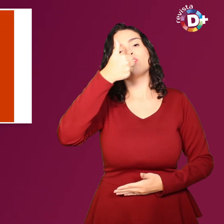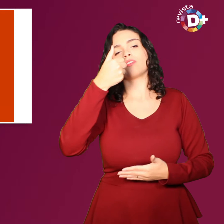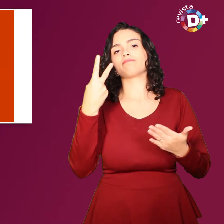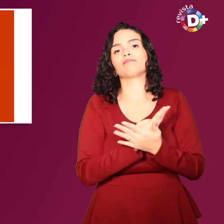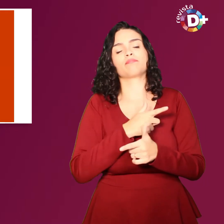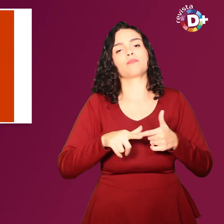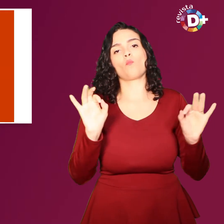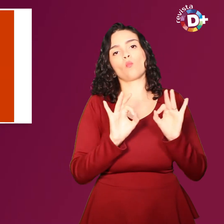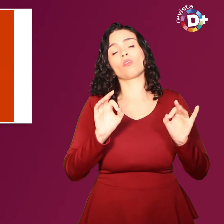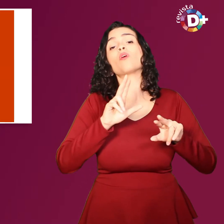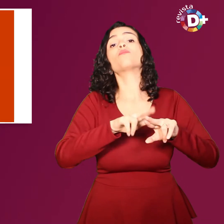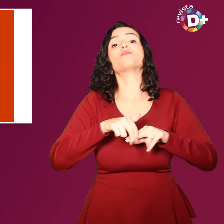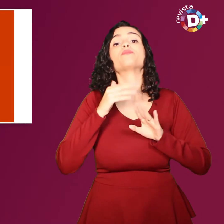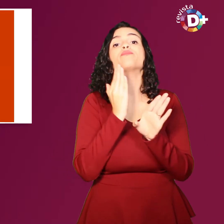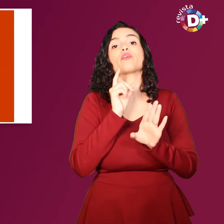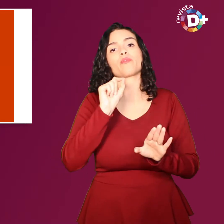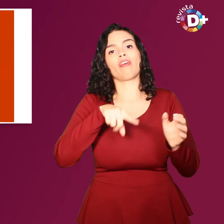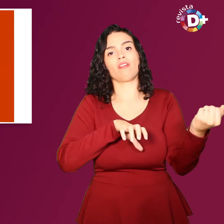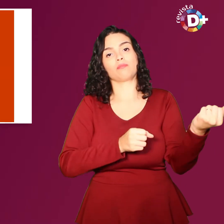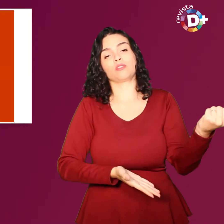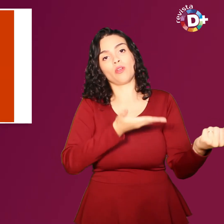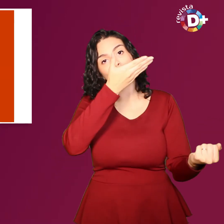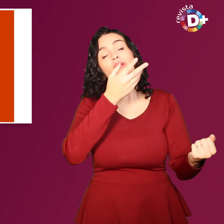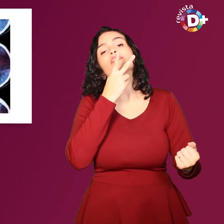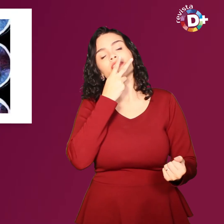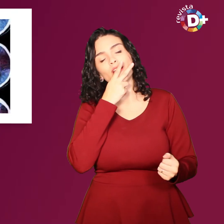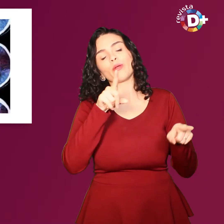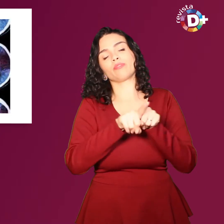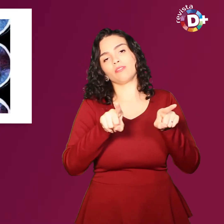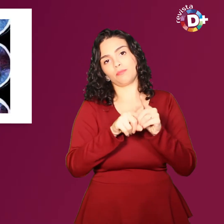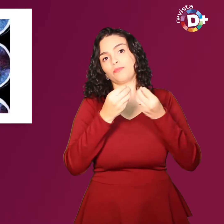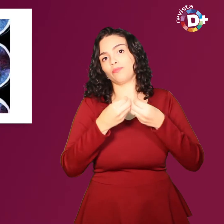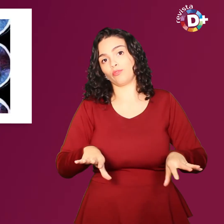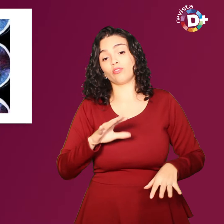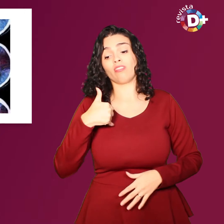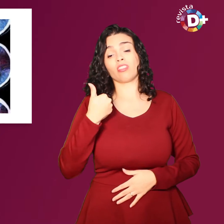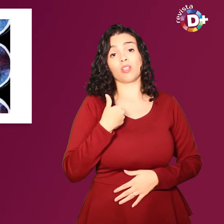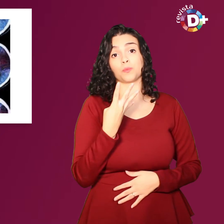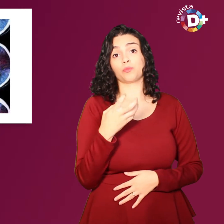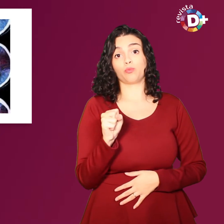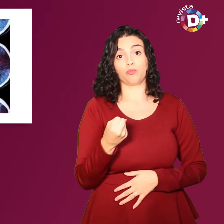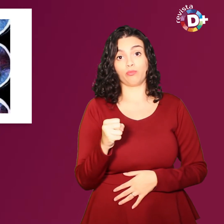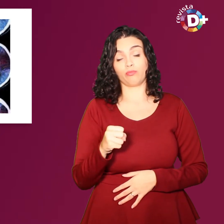sequelas, e que a causa foi a hipertensão, mas que o cigarro, claro, ajudou. Estava com 48 anos.